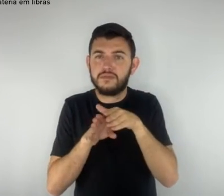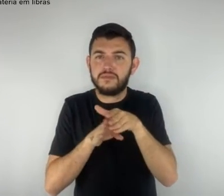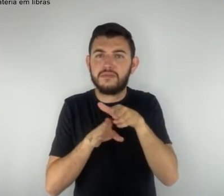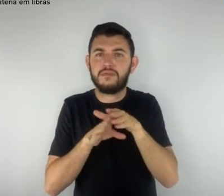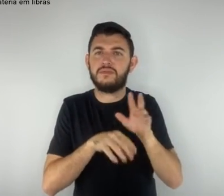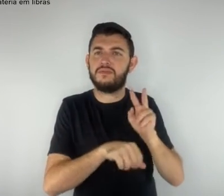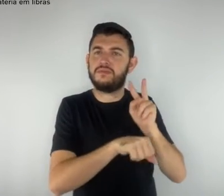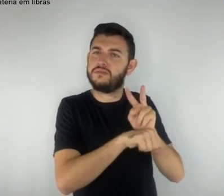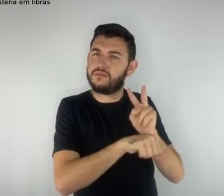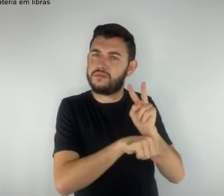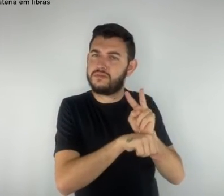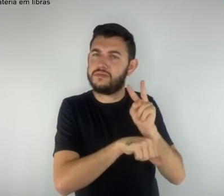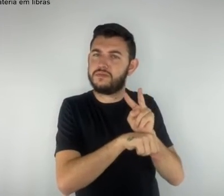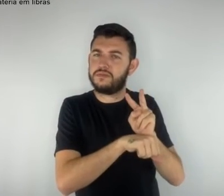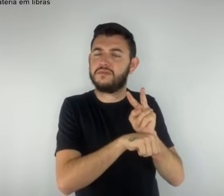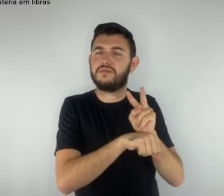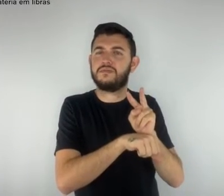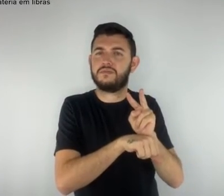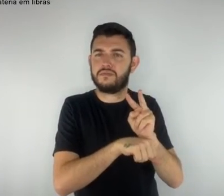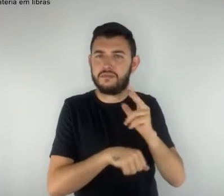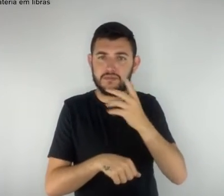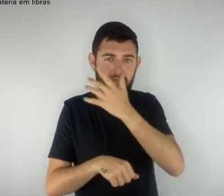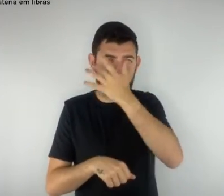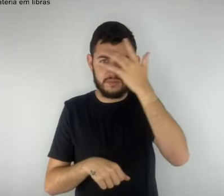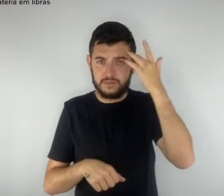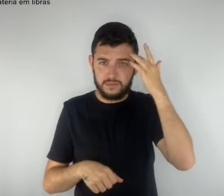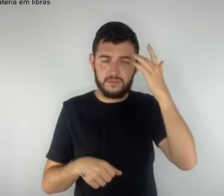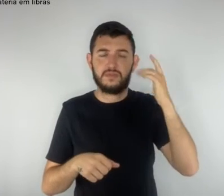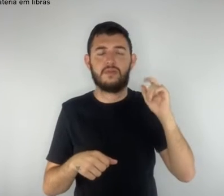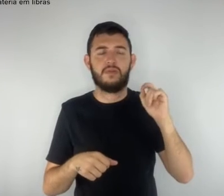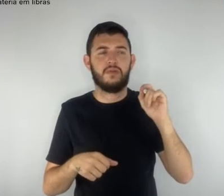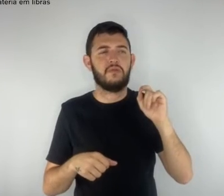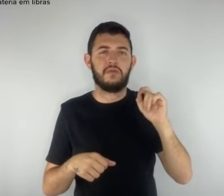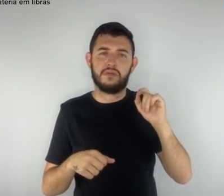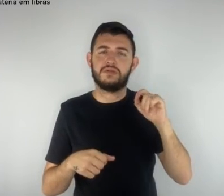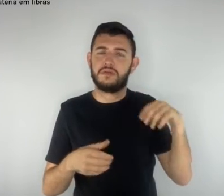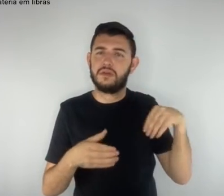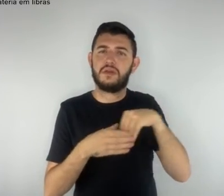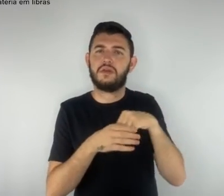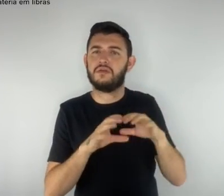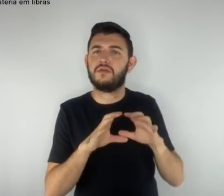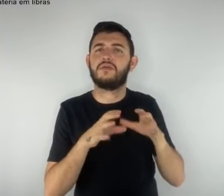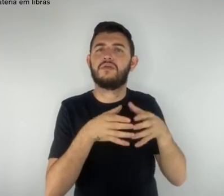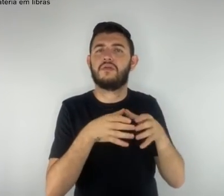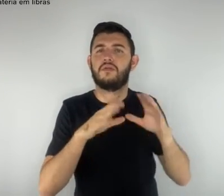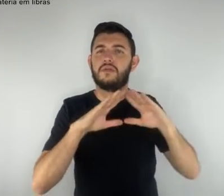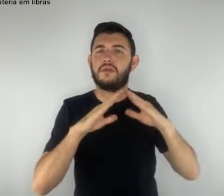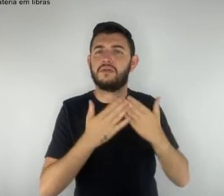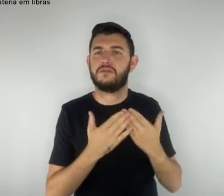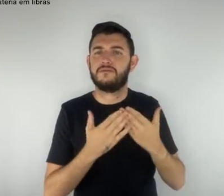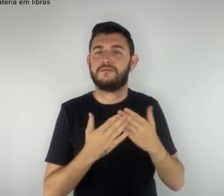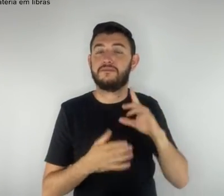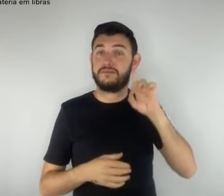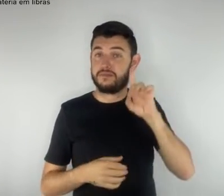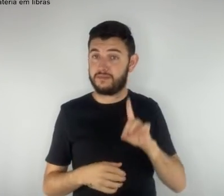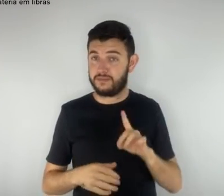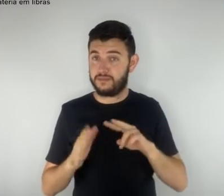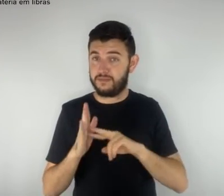máximo possível os membros da comunidade escolar. A diretoria colegiada do Simpro sugere